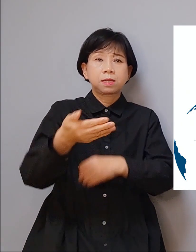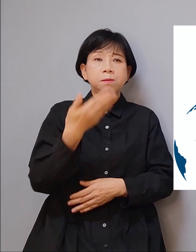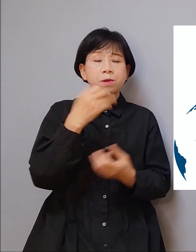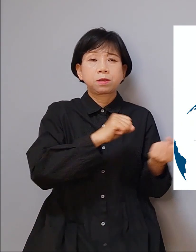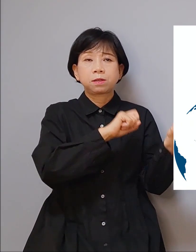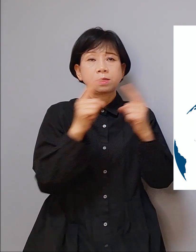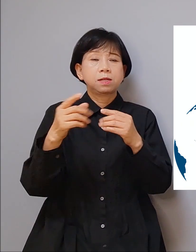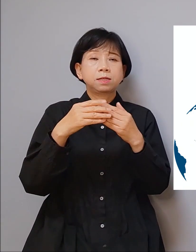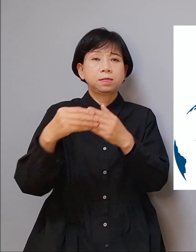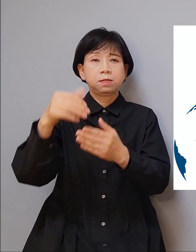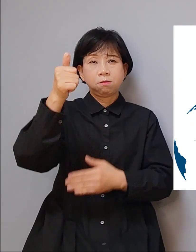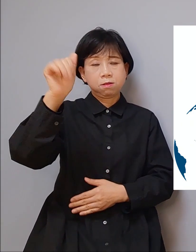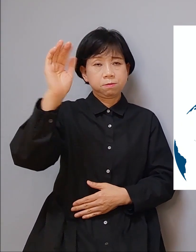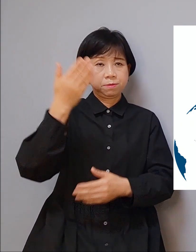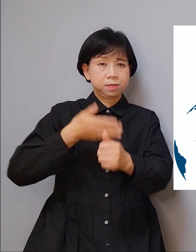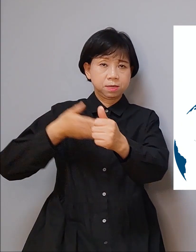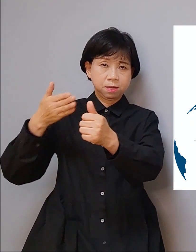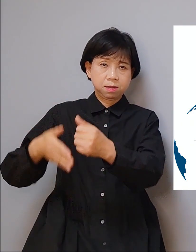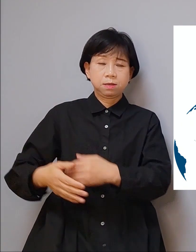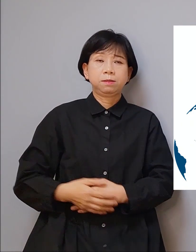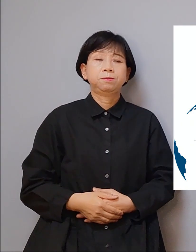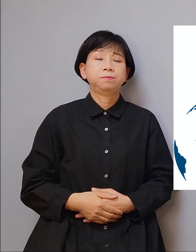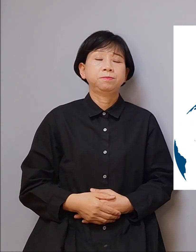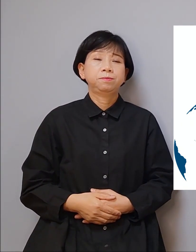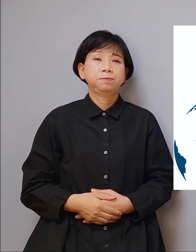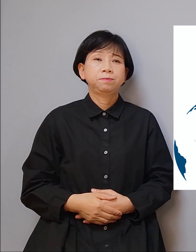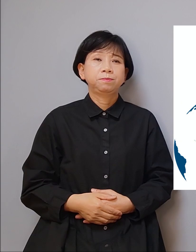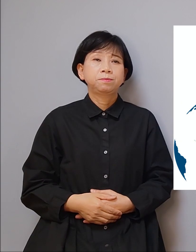먹여 살리는 리더가 됩시다.